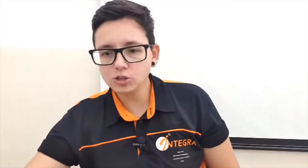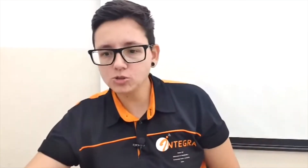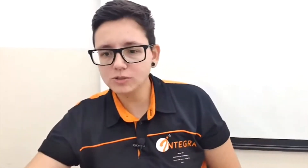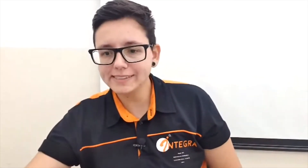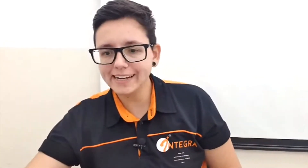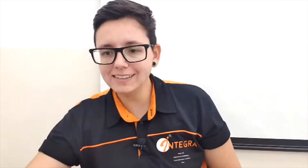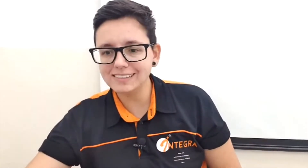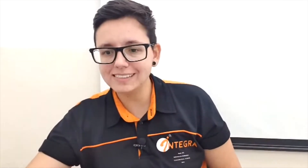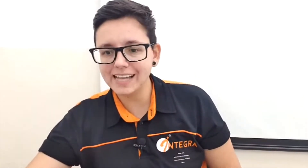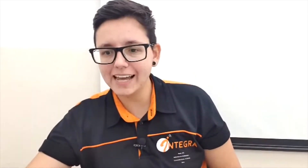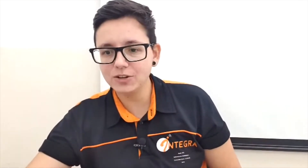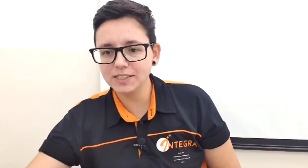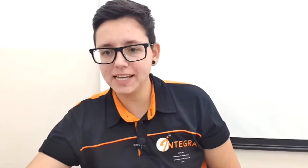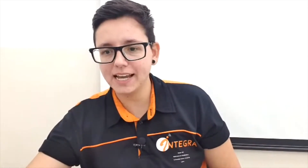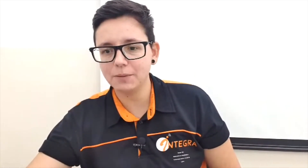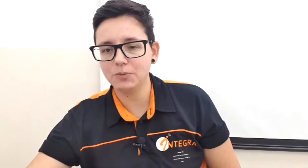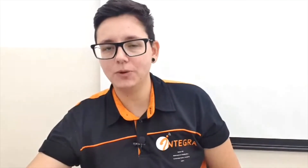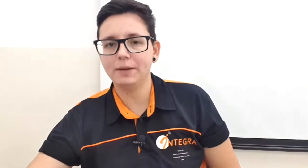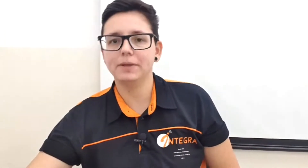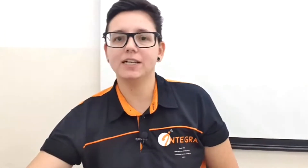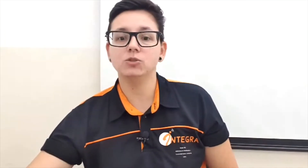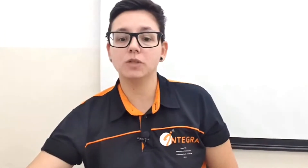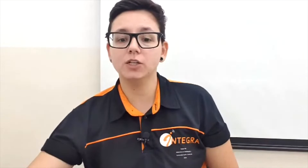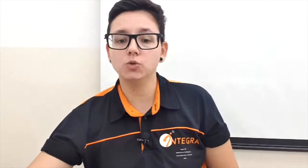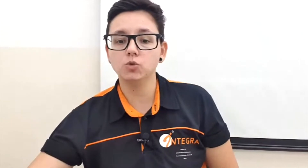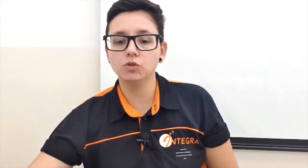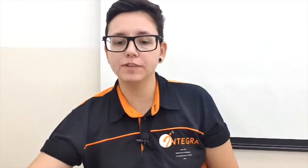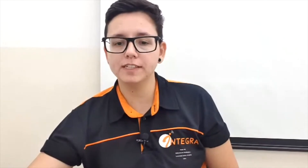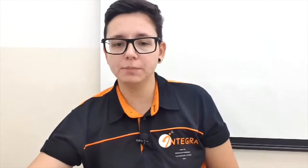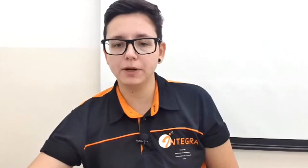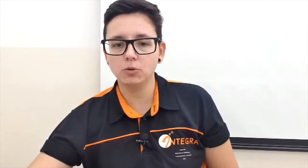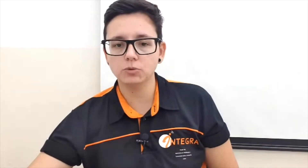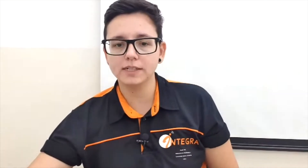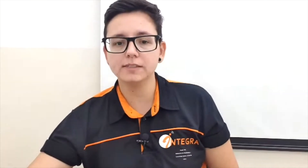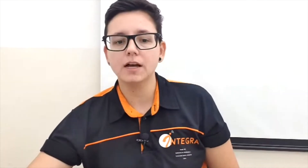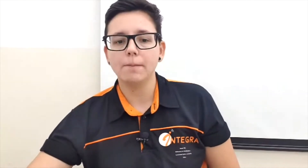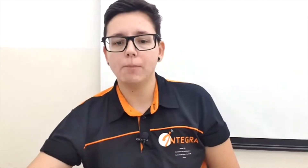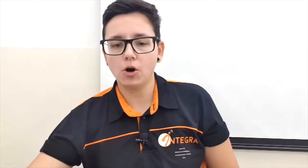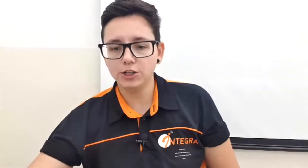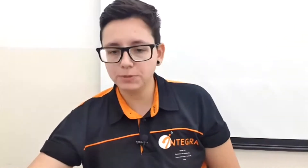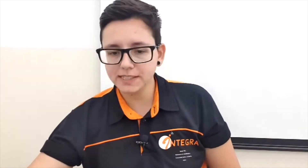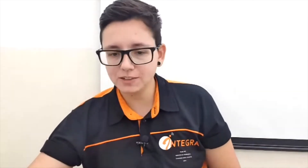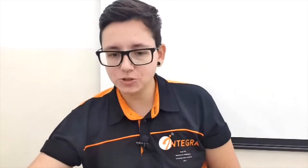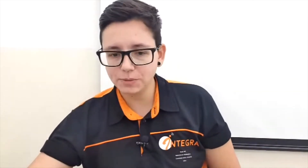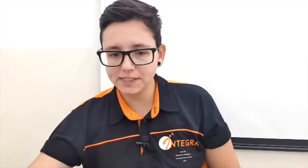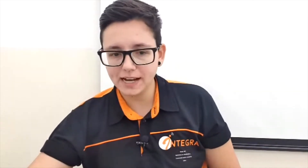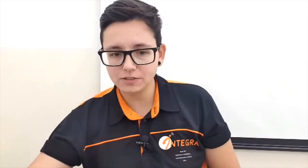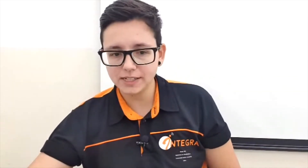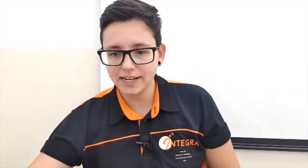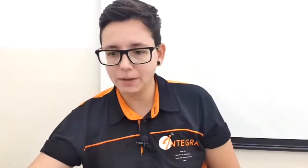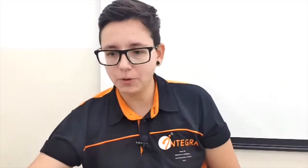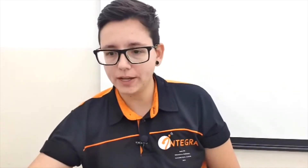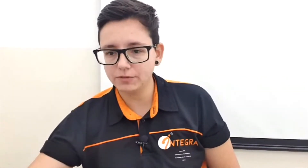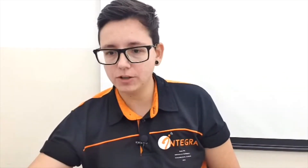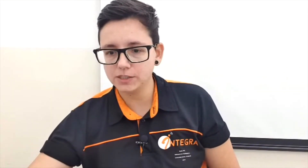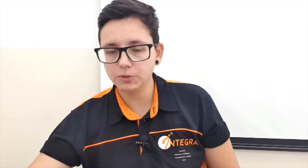nosso terceiro exemplo. Lembrando que dúvidas e perguntas pode mandar nos comentários que daqui a pouquinho eu vou